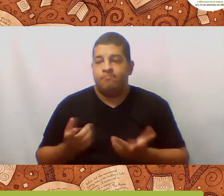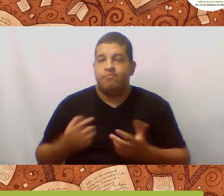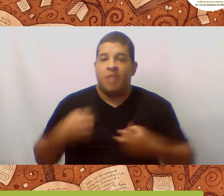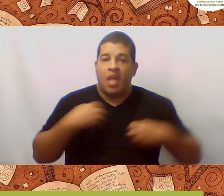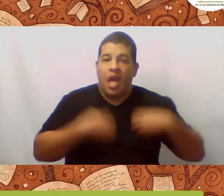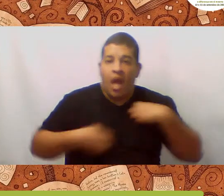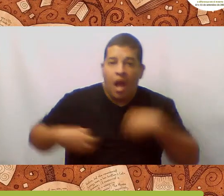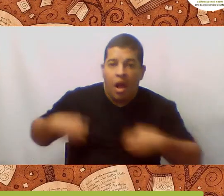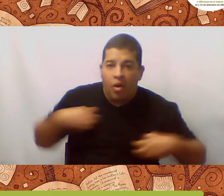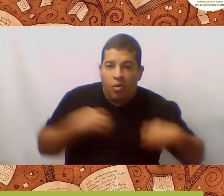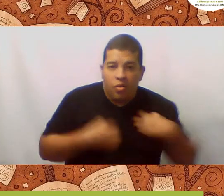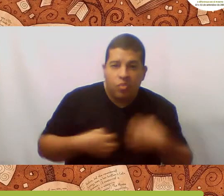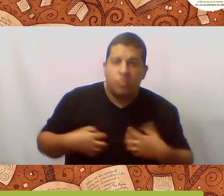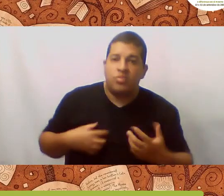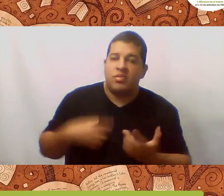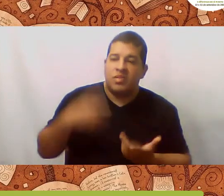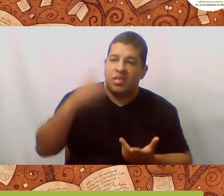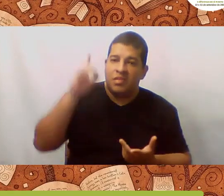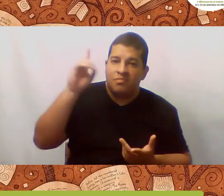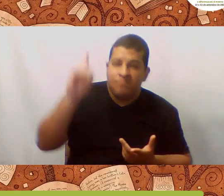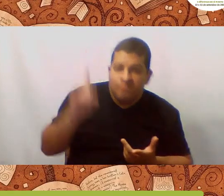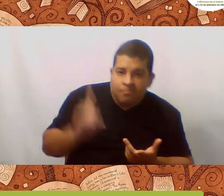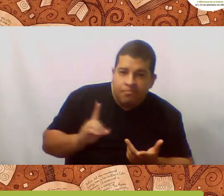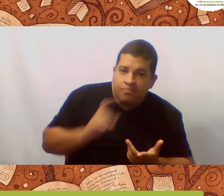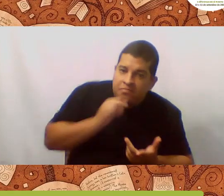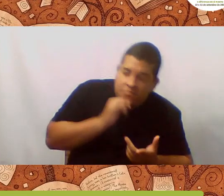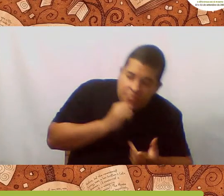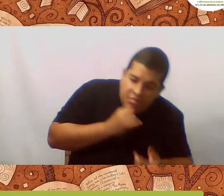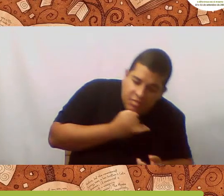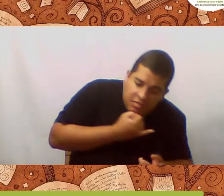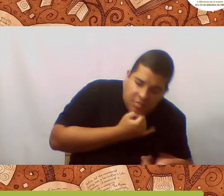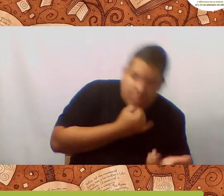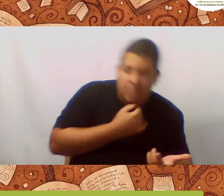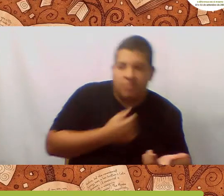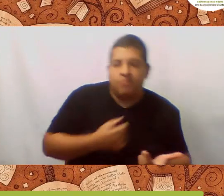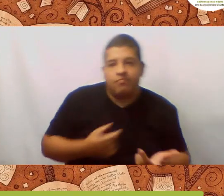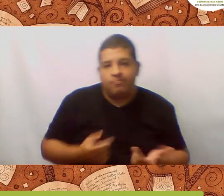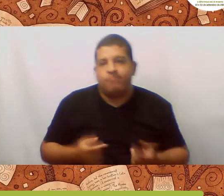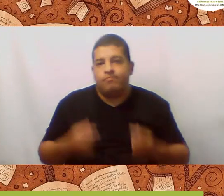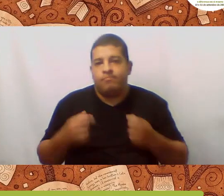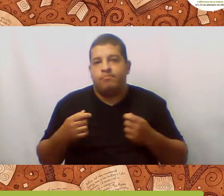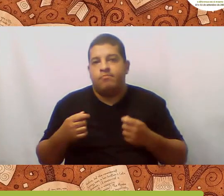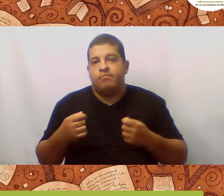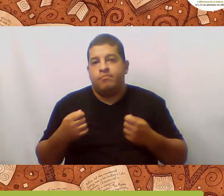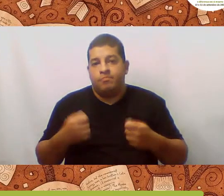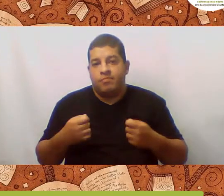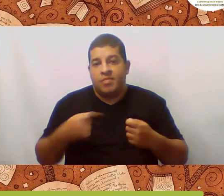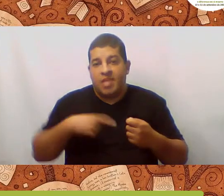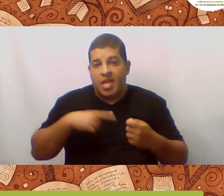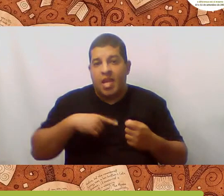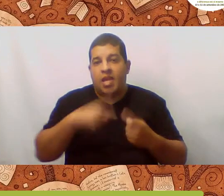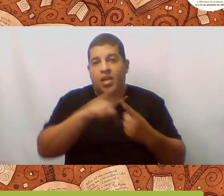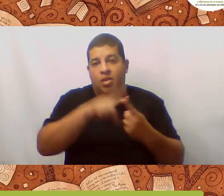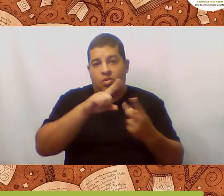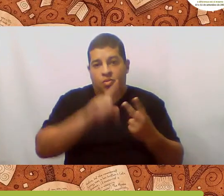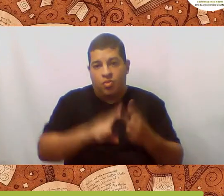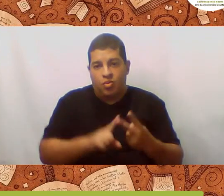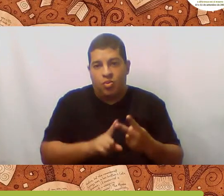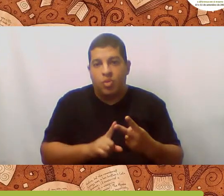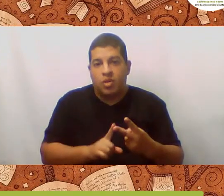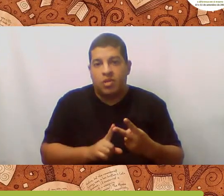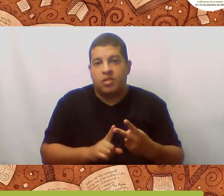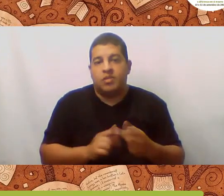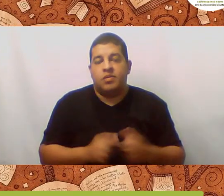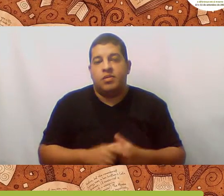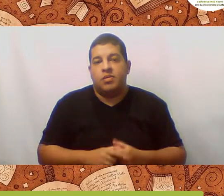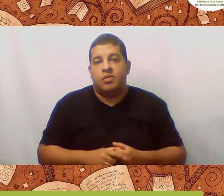depressão e melancolia, né, eles são correlatos à emergência de duas formas de subjetivação, né,